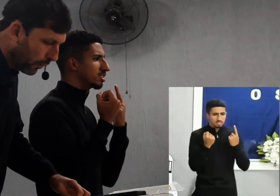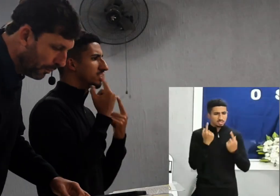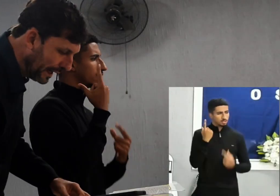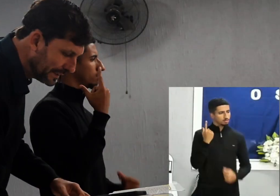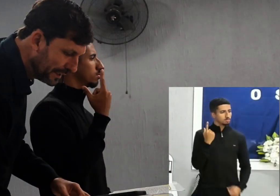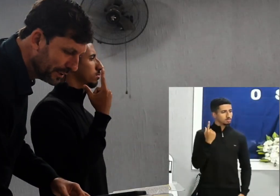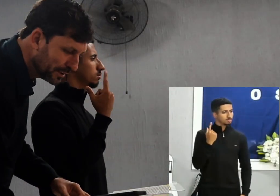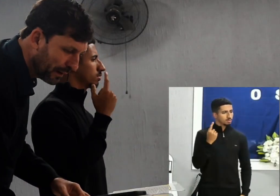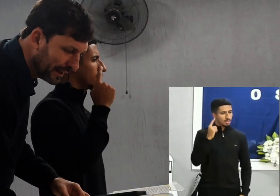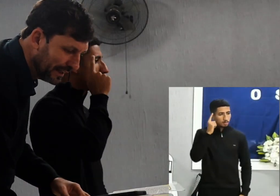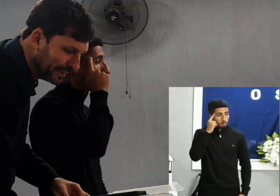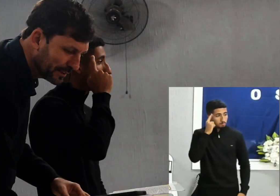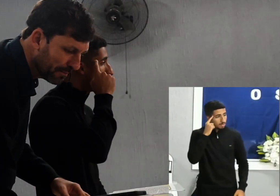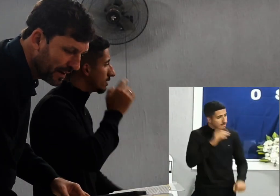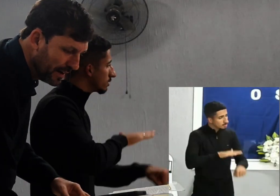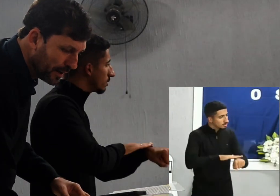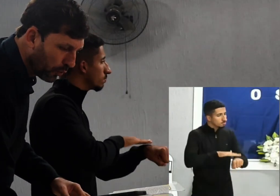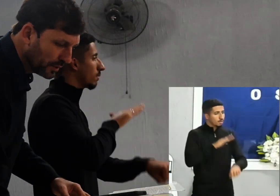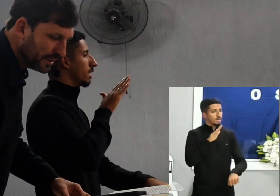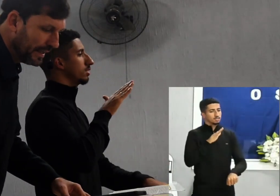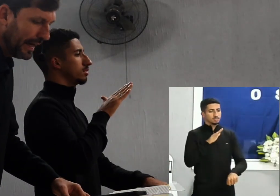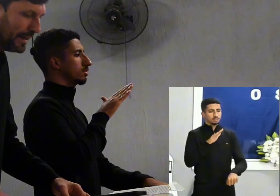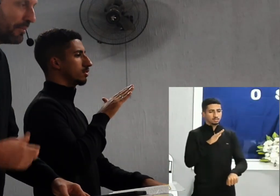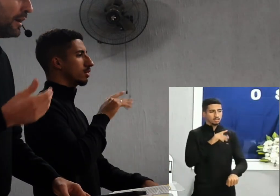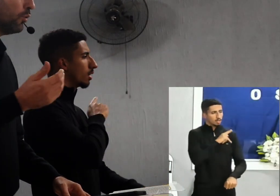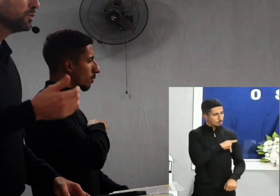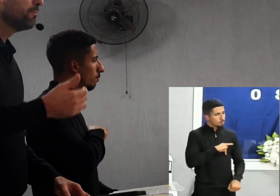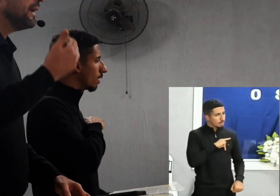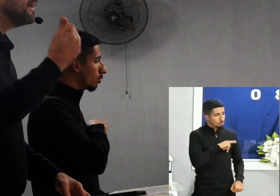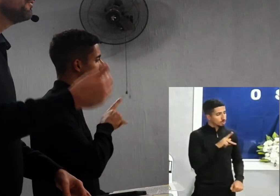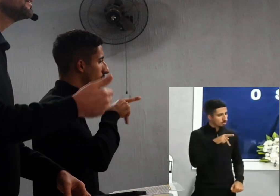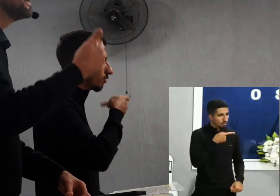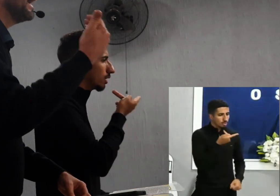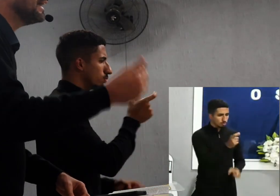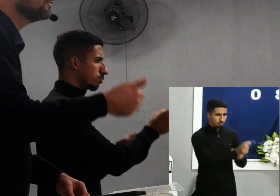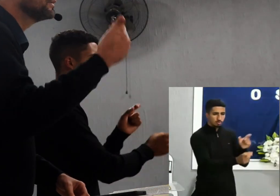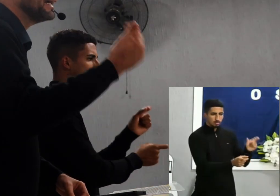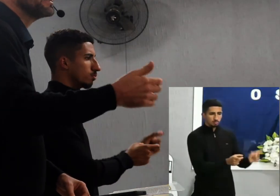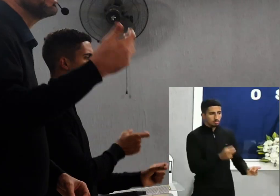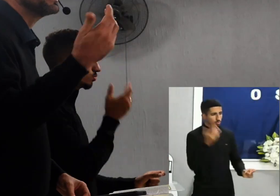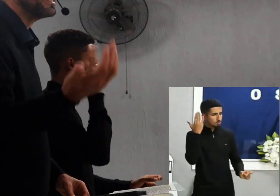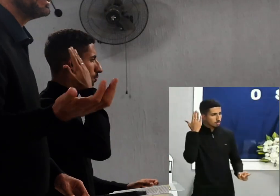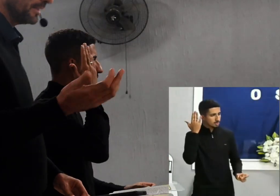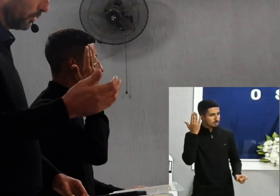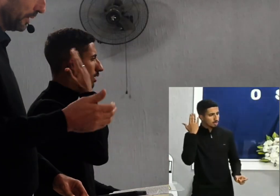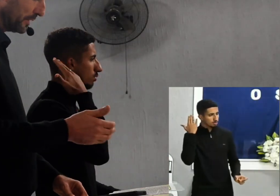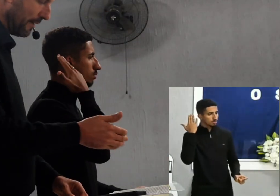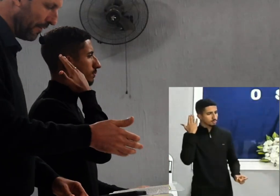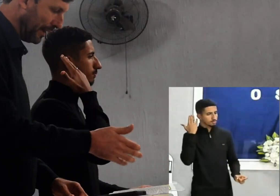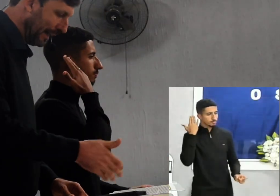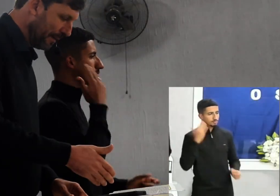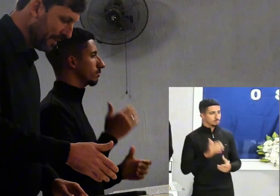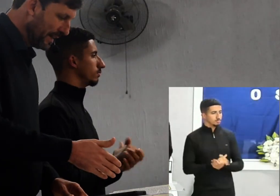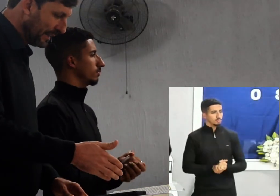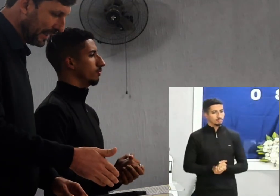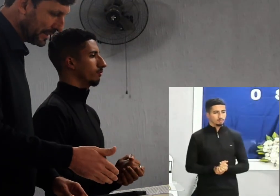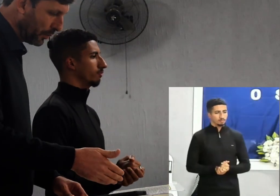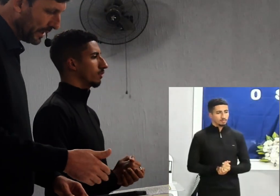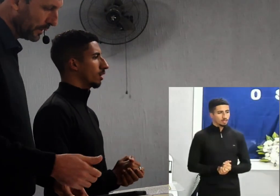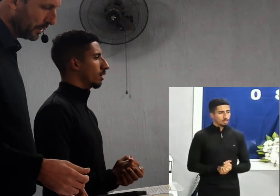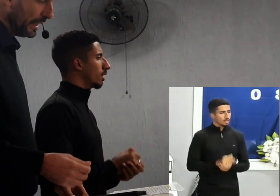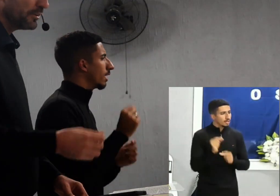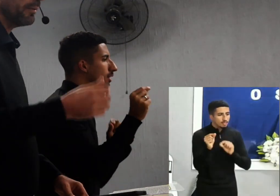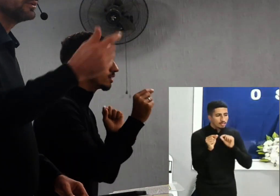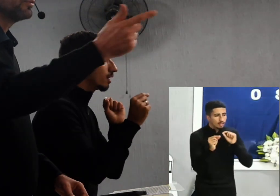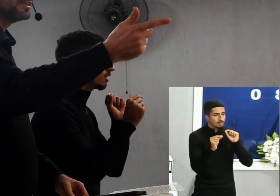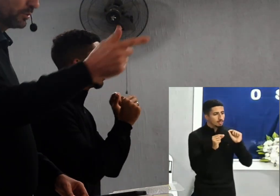Pensem um pouco mais, ele disse para eles. Considerem os beneficiários dessa mensagem. É sobre isso que ele vai falar na